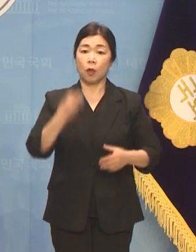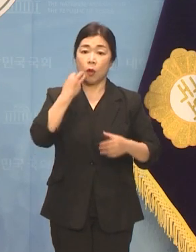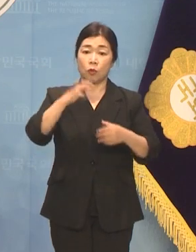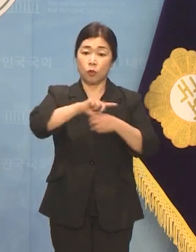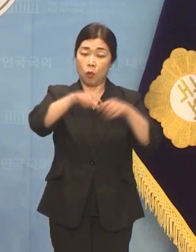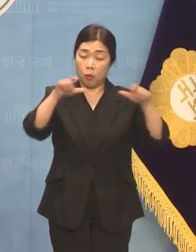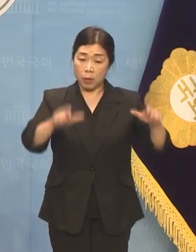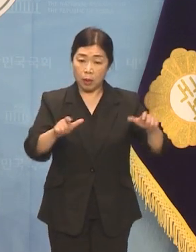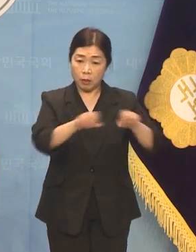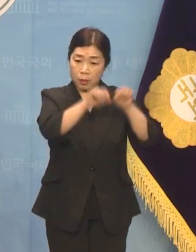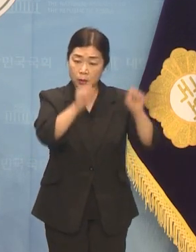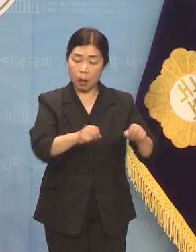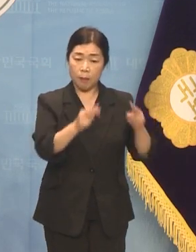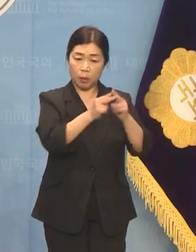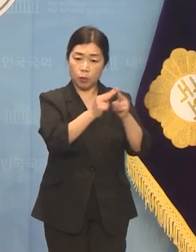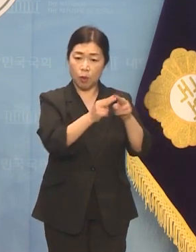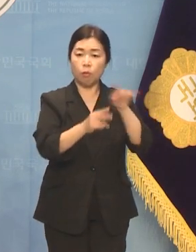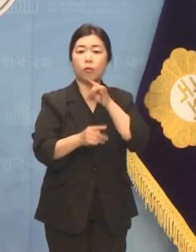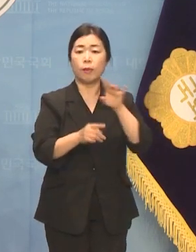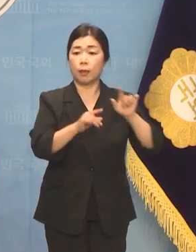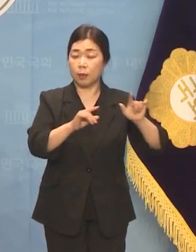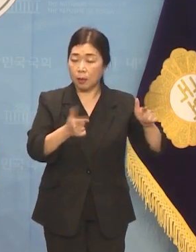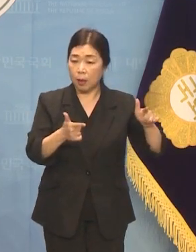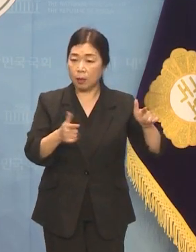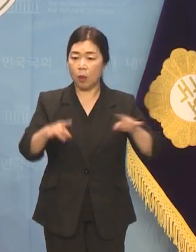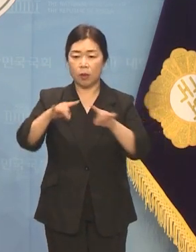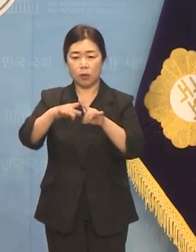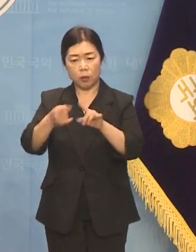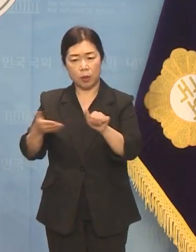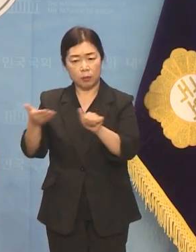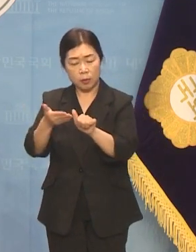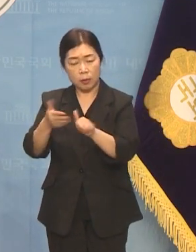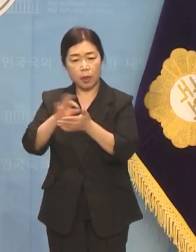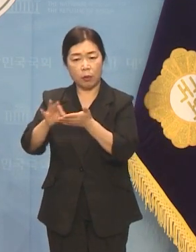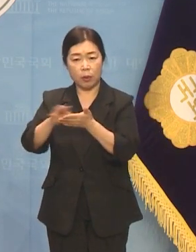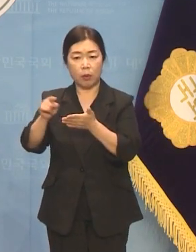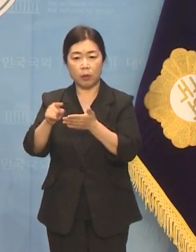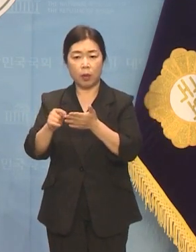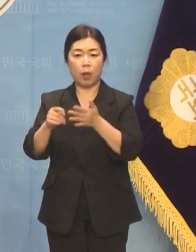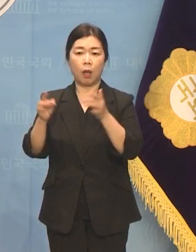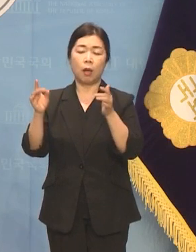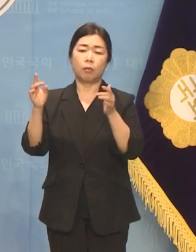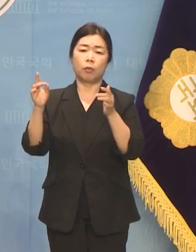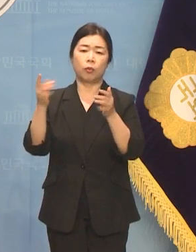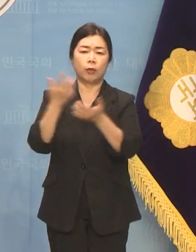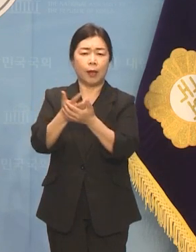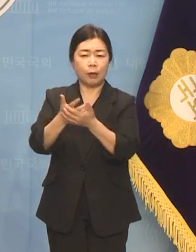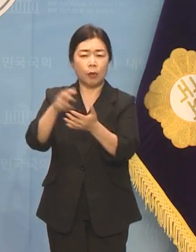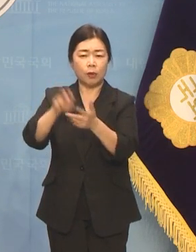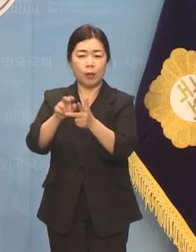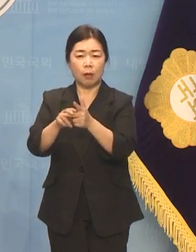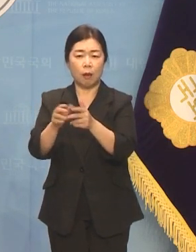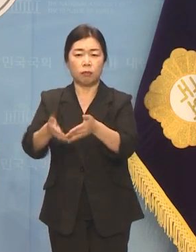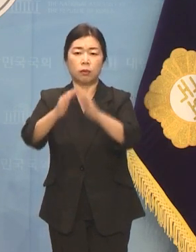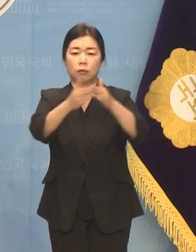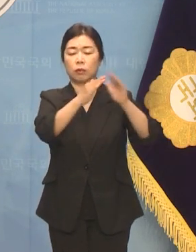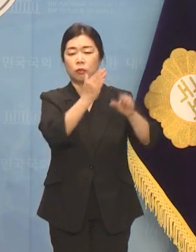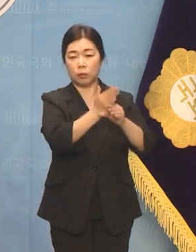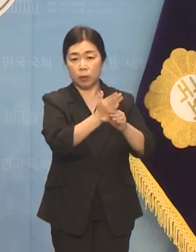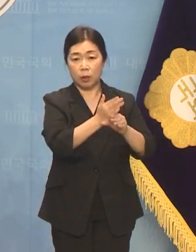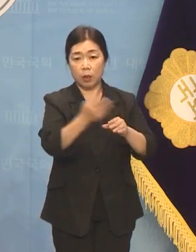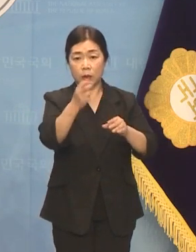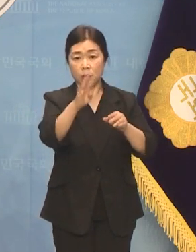수도권에는 시스템 반도체 클러스터뿐만 아니라 전력 다소비 업종인 데이터 센터가 몰려들고 있다.